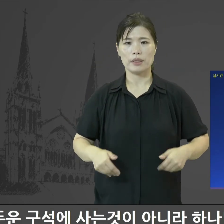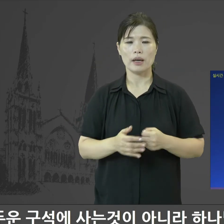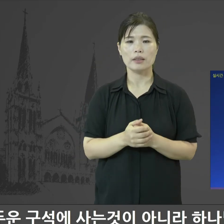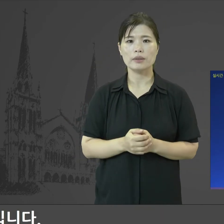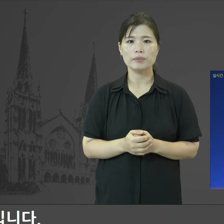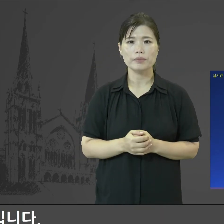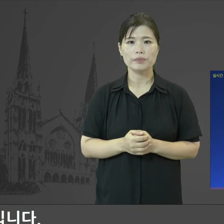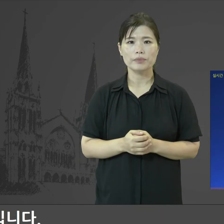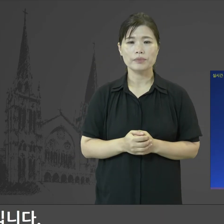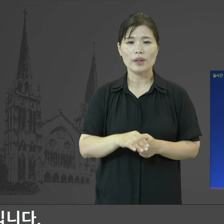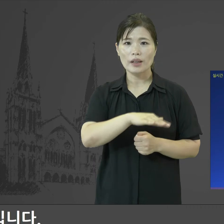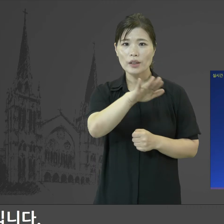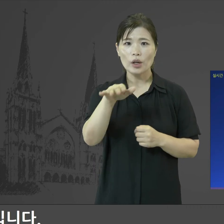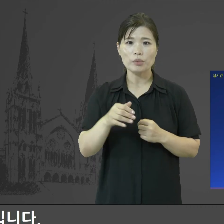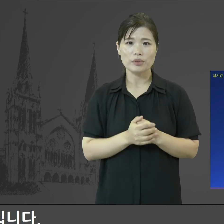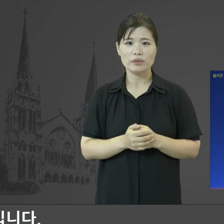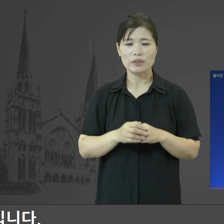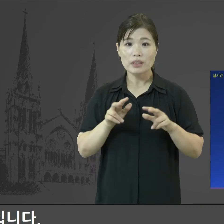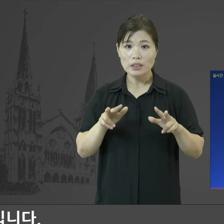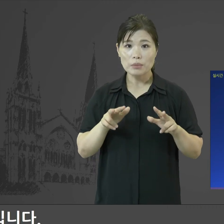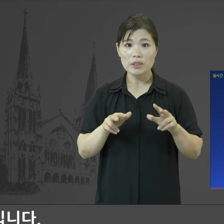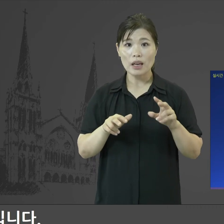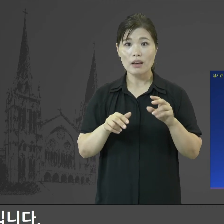여러분, 우리가 새 학기를 시작했습니다.